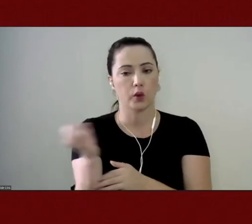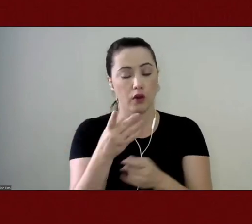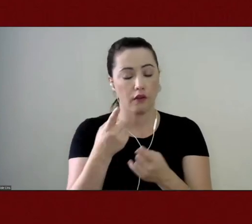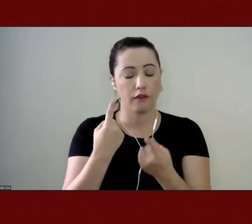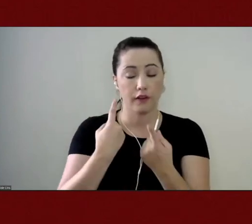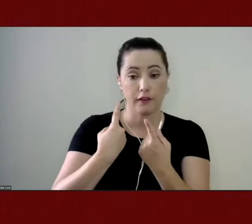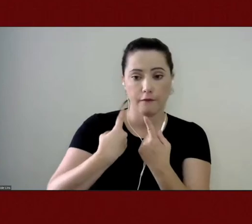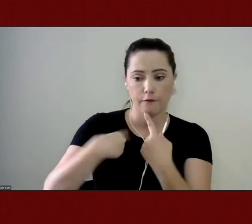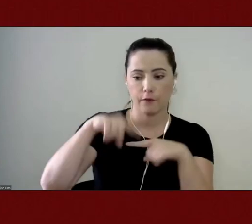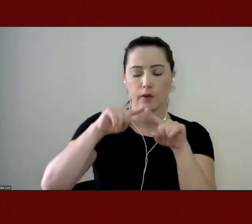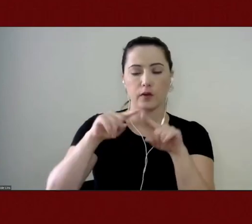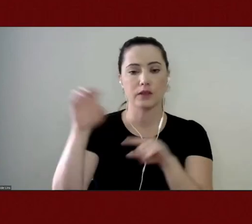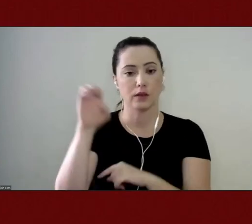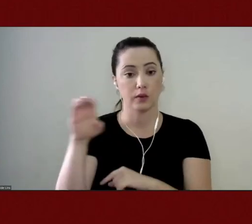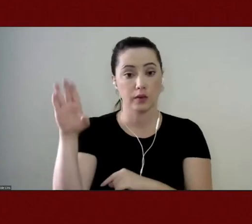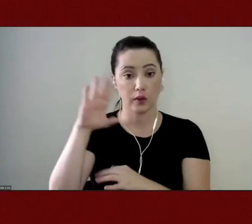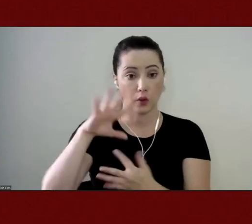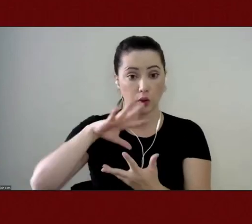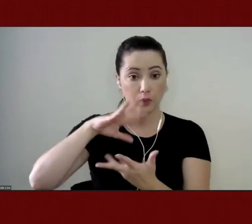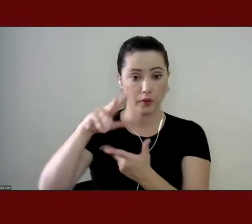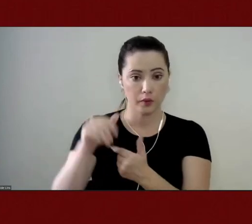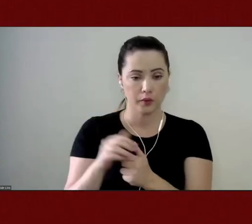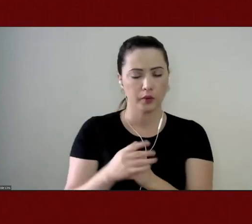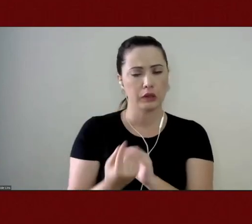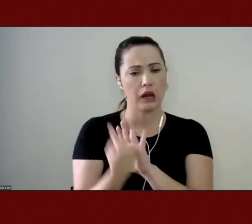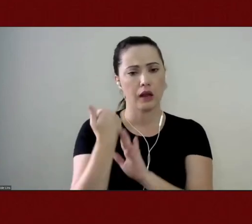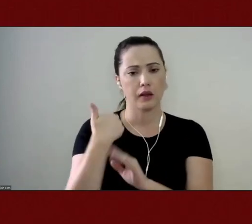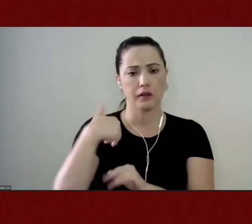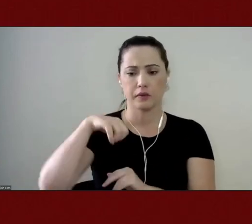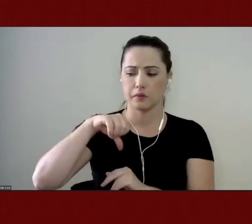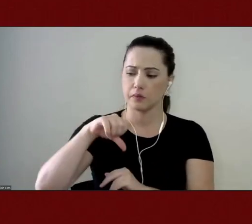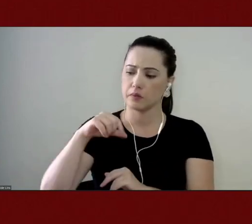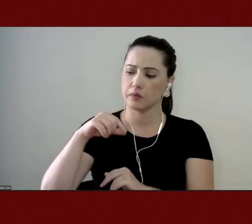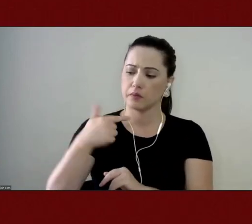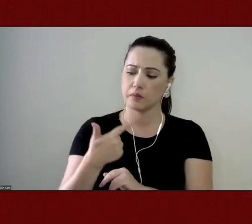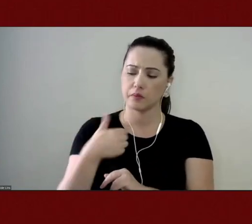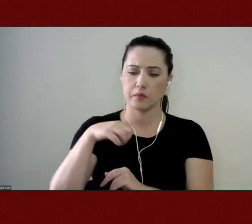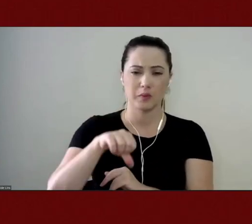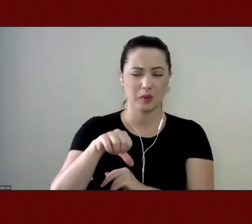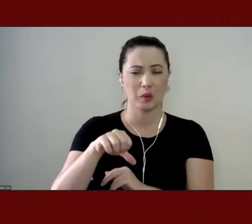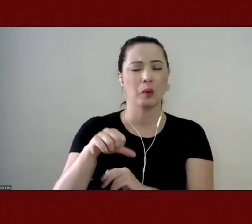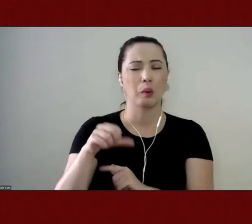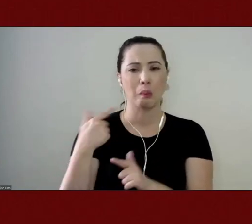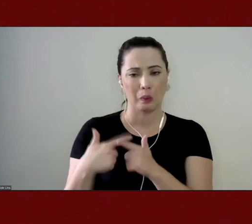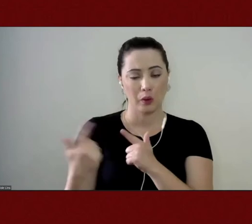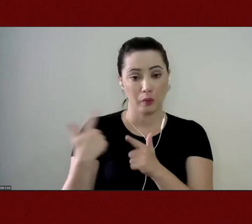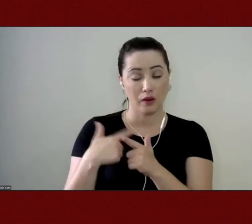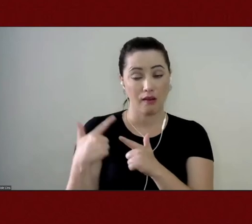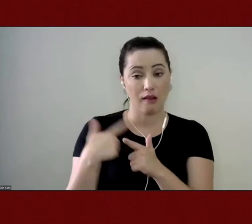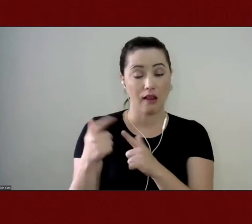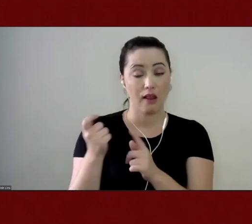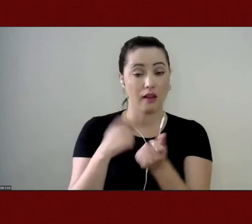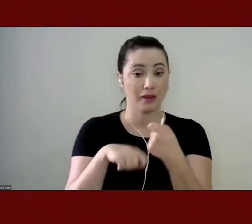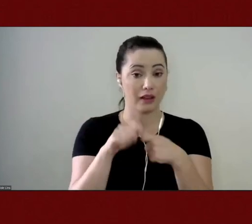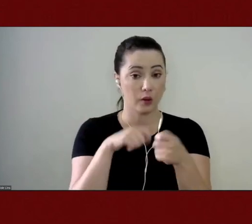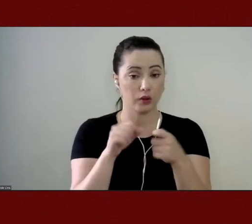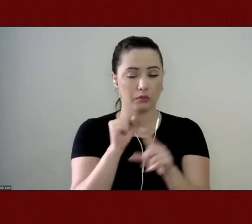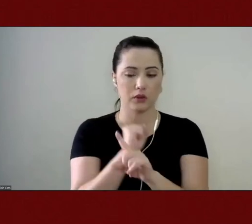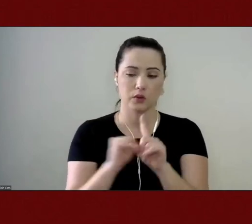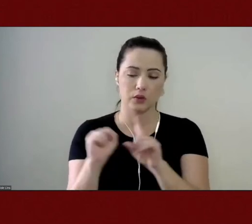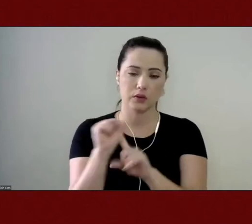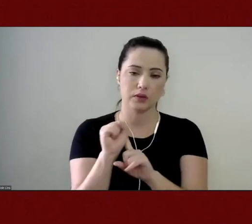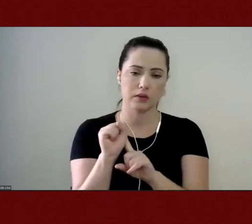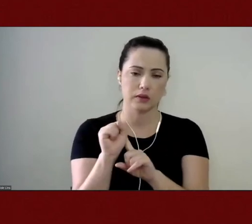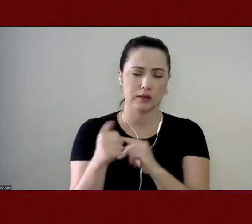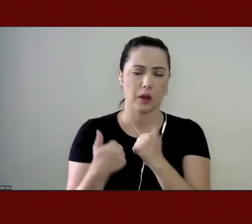no mundo. A crise de 29, que no Brasil traz grandes dificuldades no plano econômico e social, parece